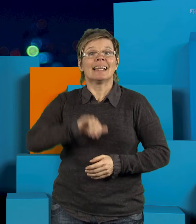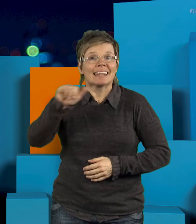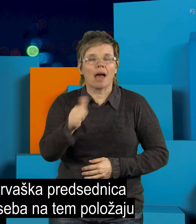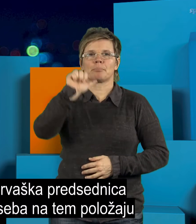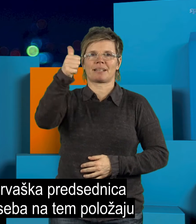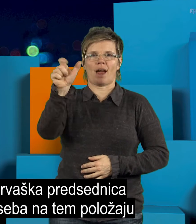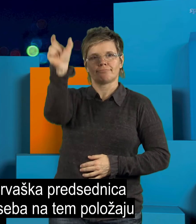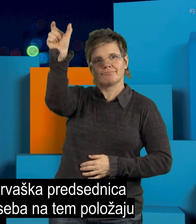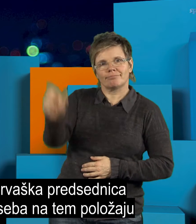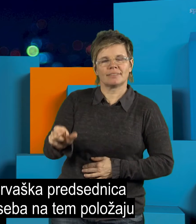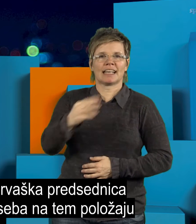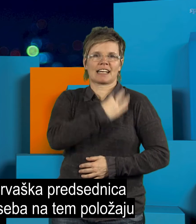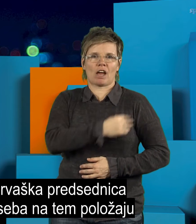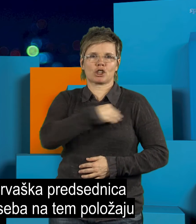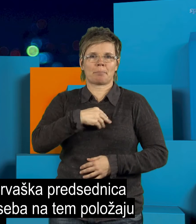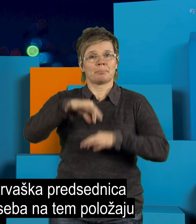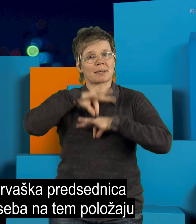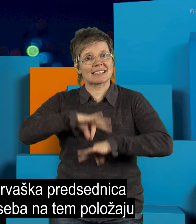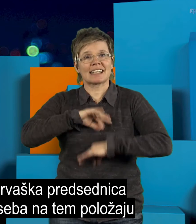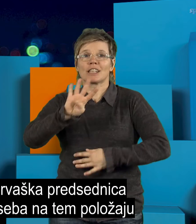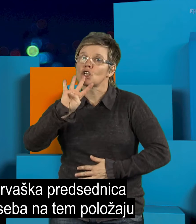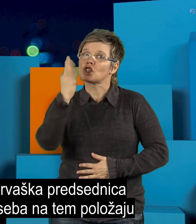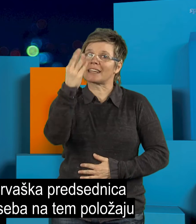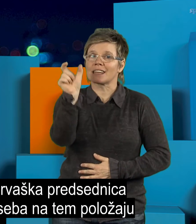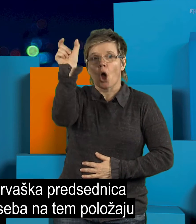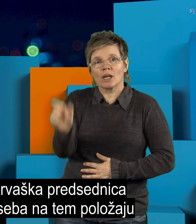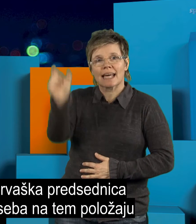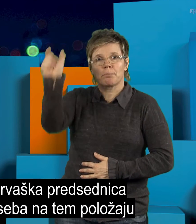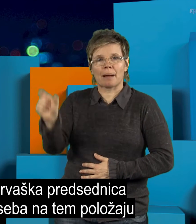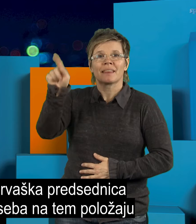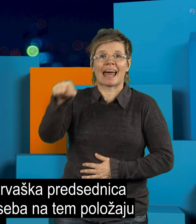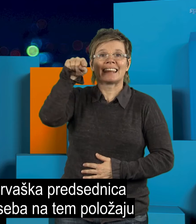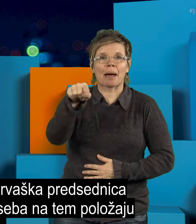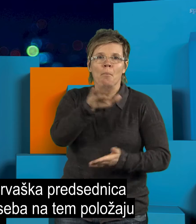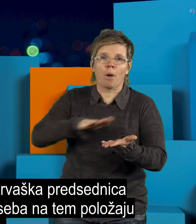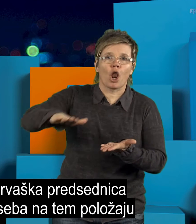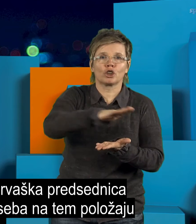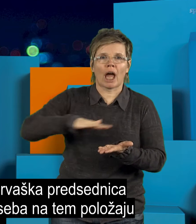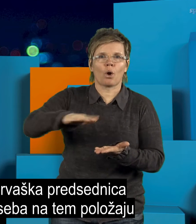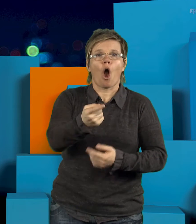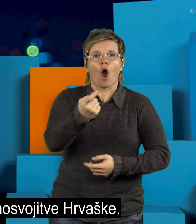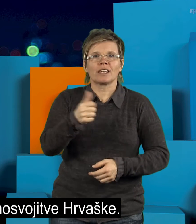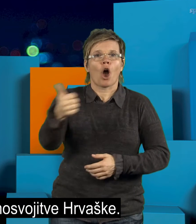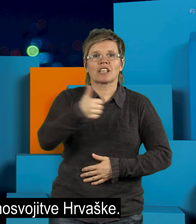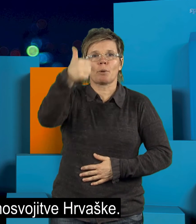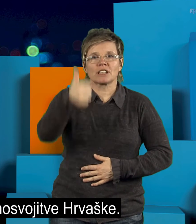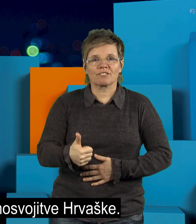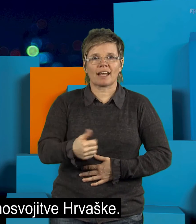Je prva hrvaška predsednica in 4. oseba na tem položaju od osamosvojitve Hrvaške.